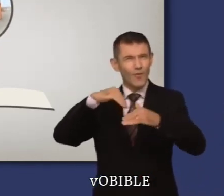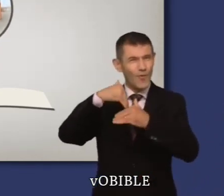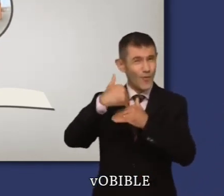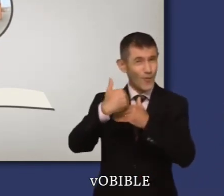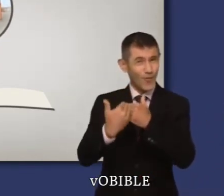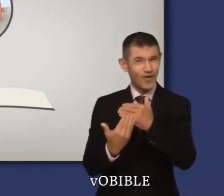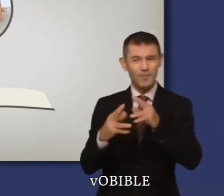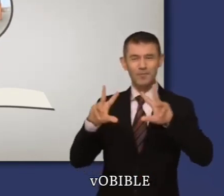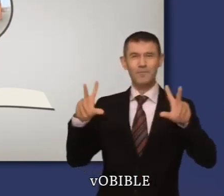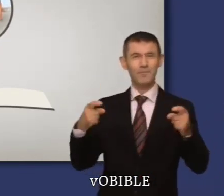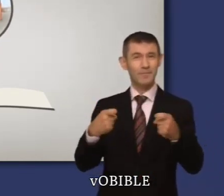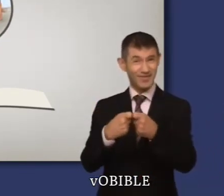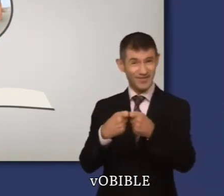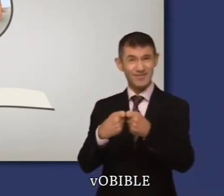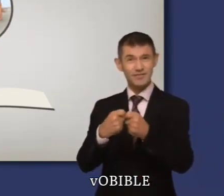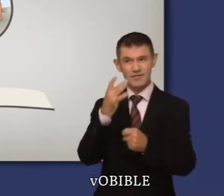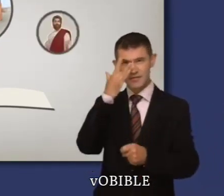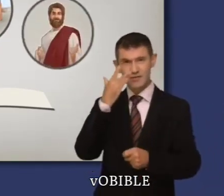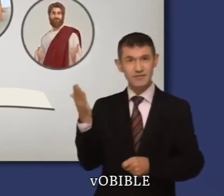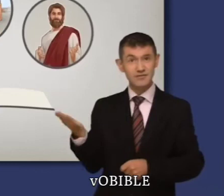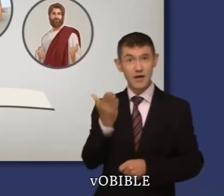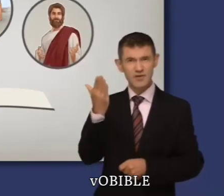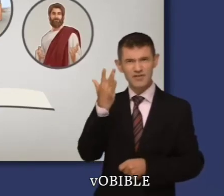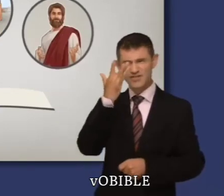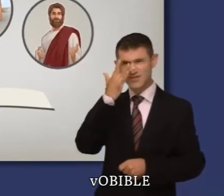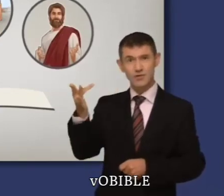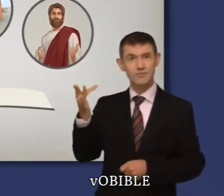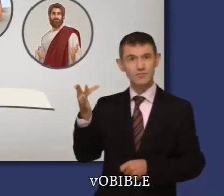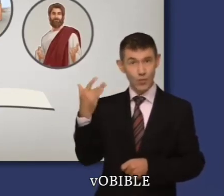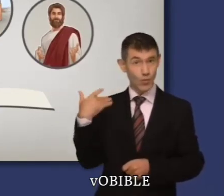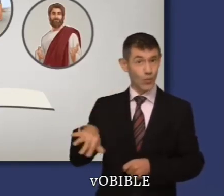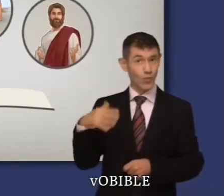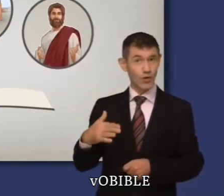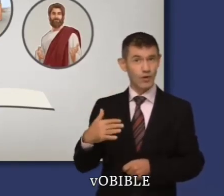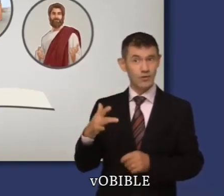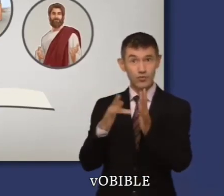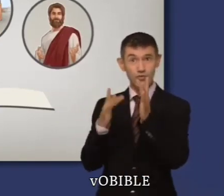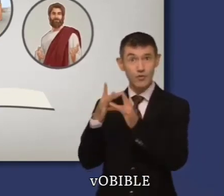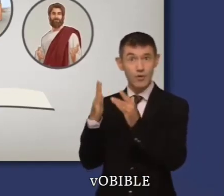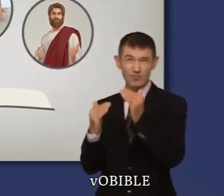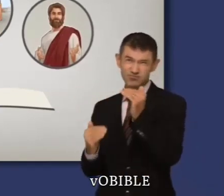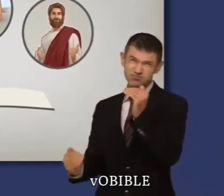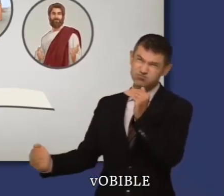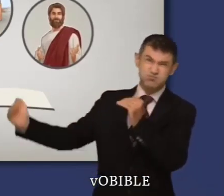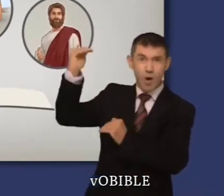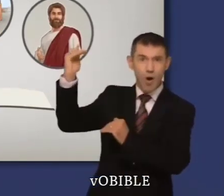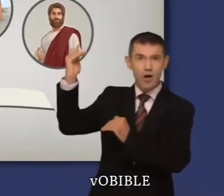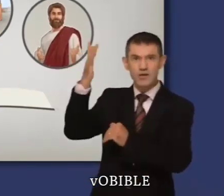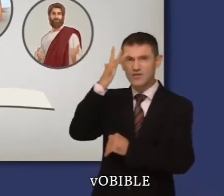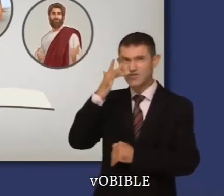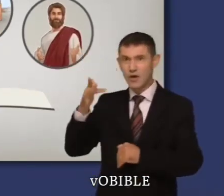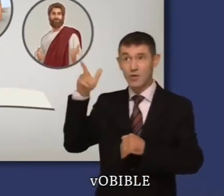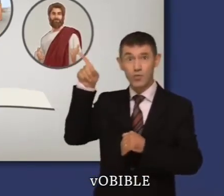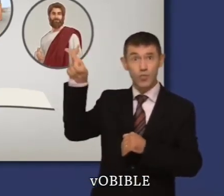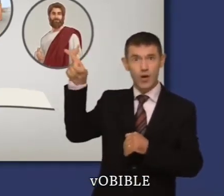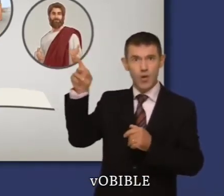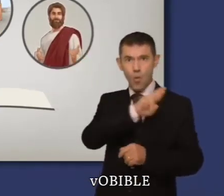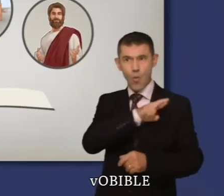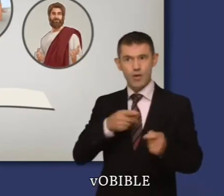Jéhovah apparaît à Élie sur le mont Horeb et le rassure d'une voix calme et basse. Il lui confie alors de nouvelles